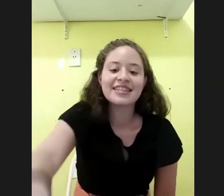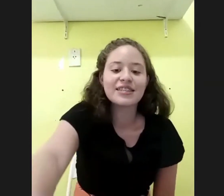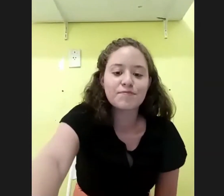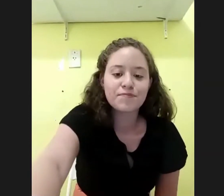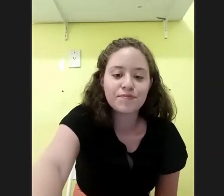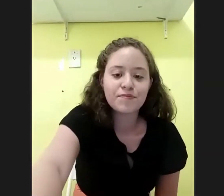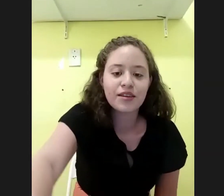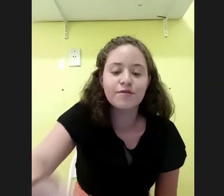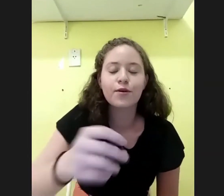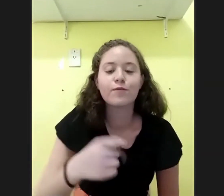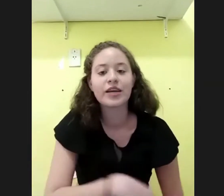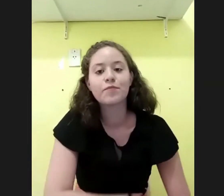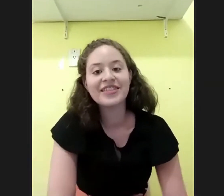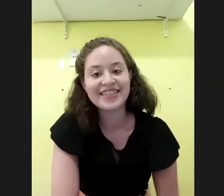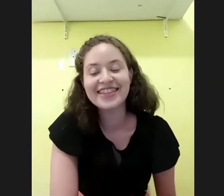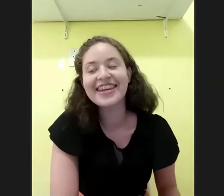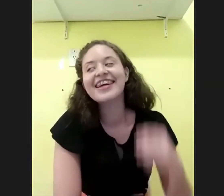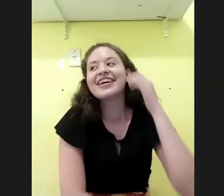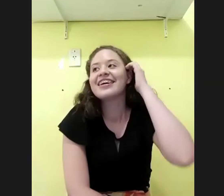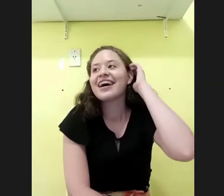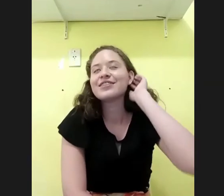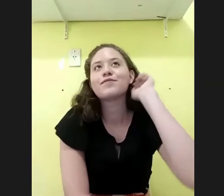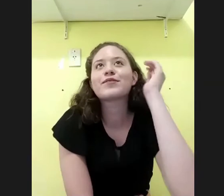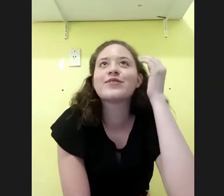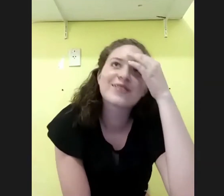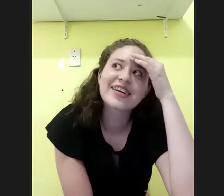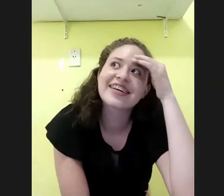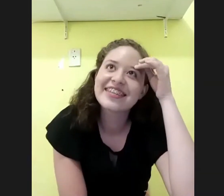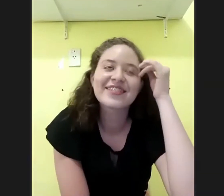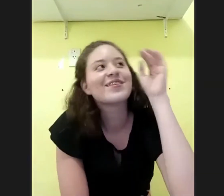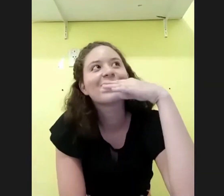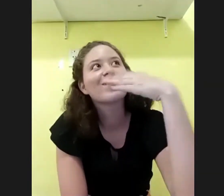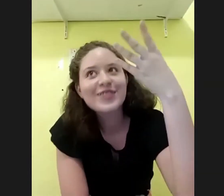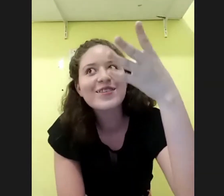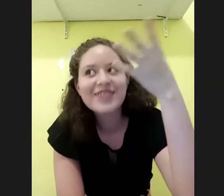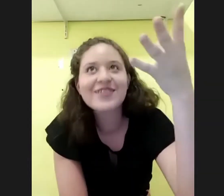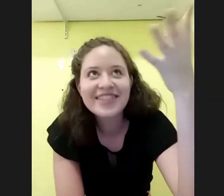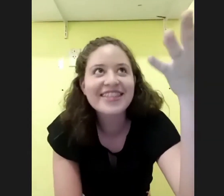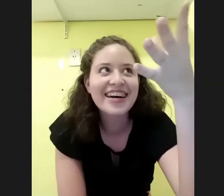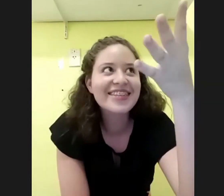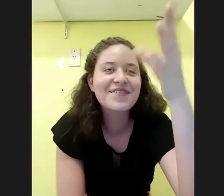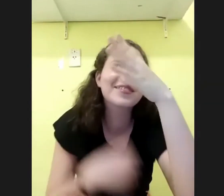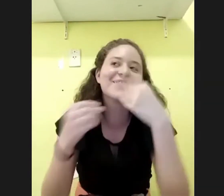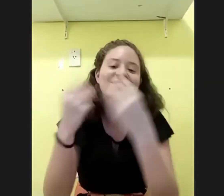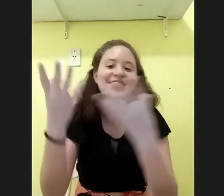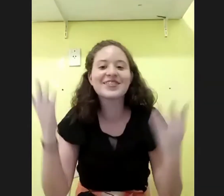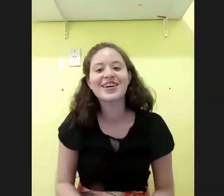que ficou um tempo assim, aí eu, meu Deus, eu não acredito, eu consigo entender os sinais, mas eu não consigo chegar com